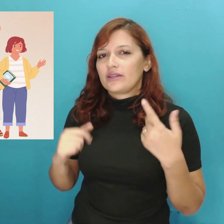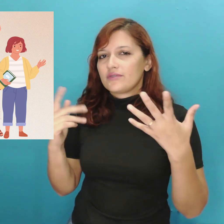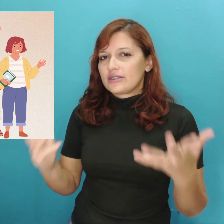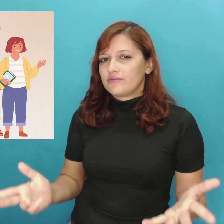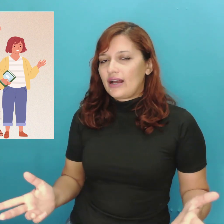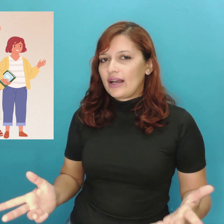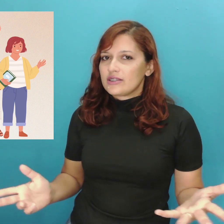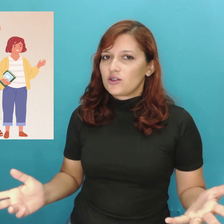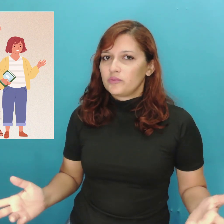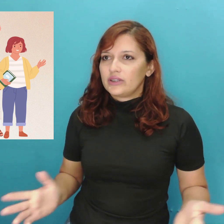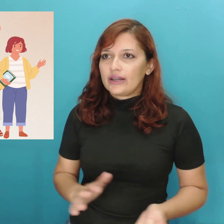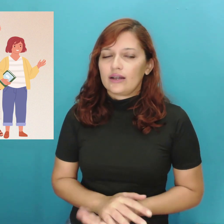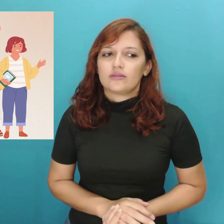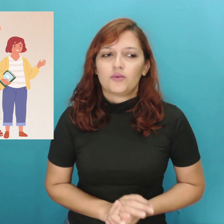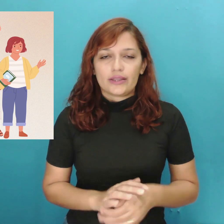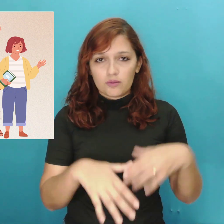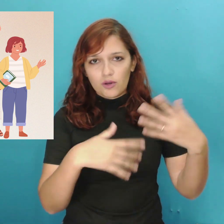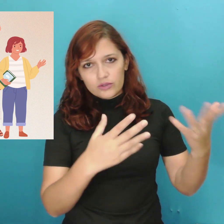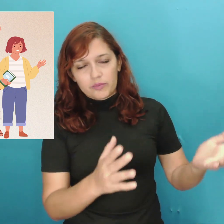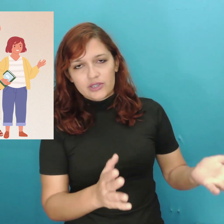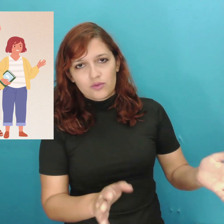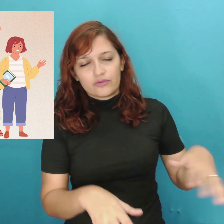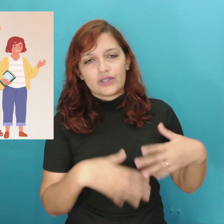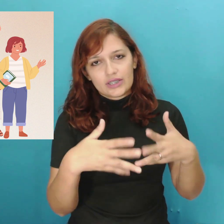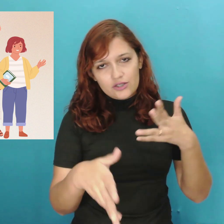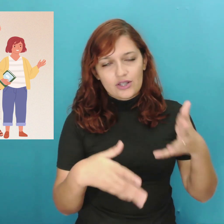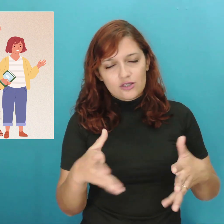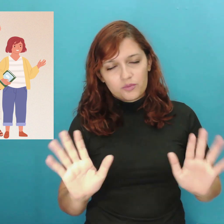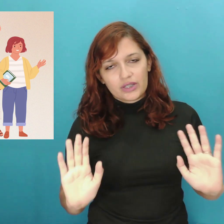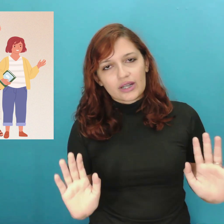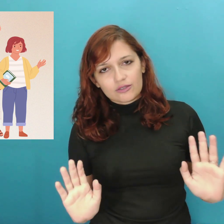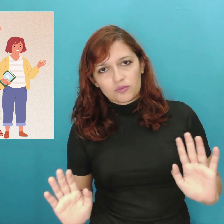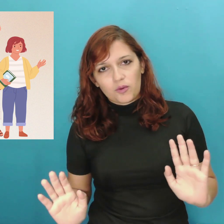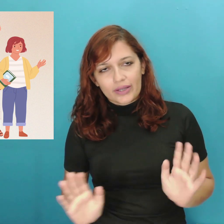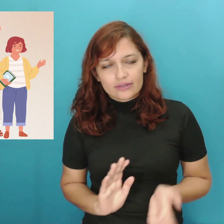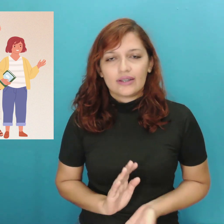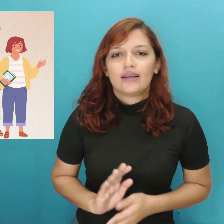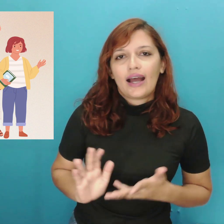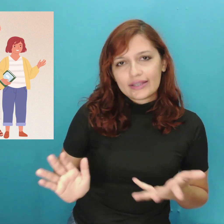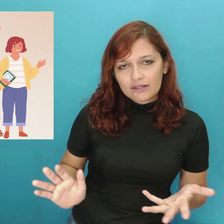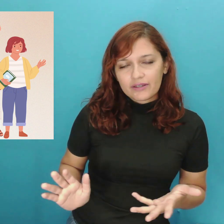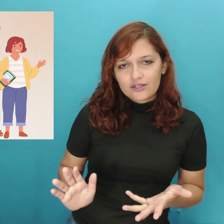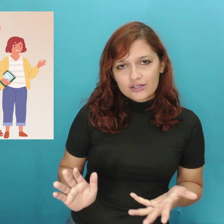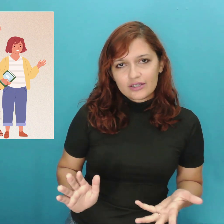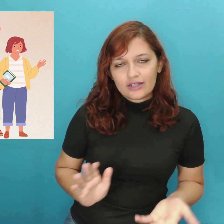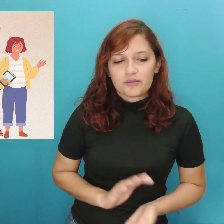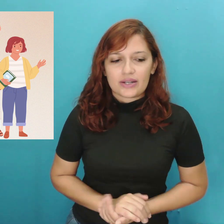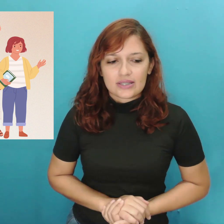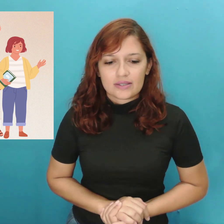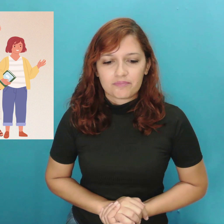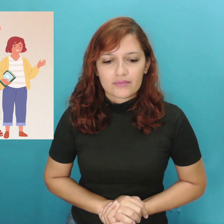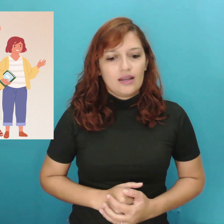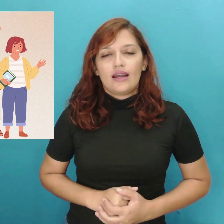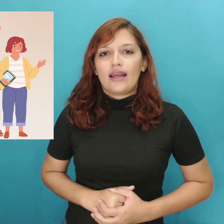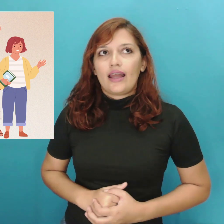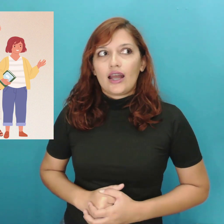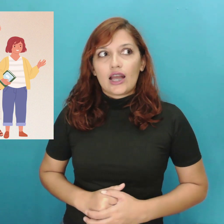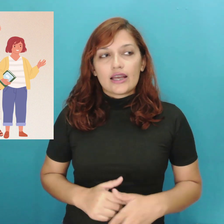você vai se comunicar? Ou até uma outra pessoa ouvinte que está se comunicando no momento através de Libras. Eu